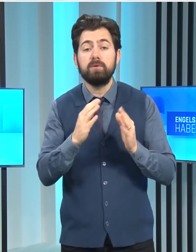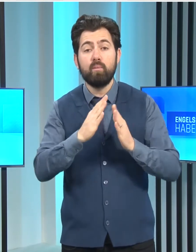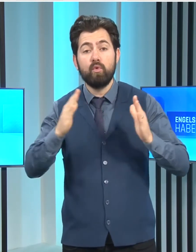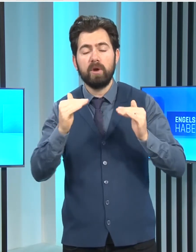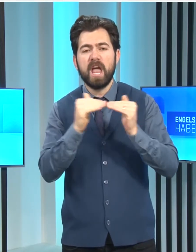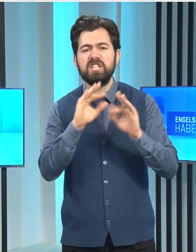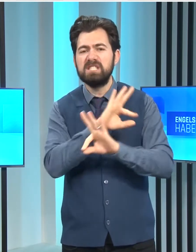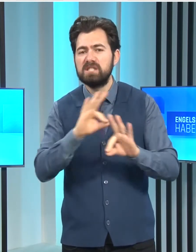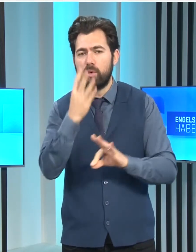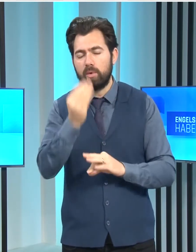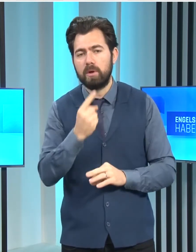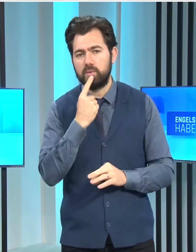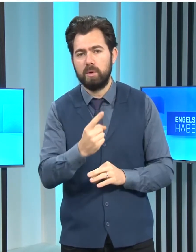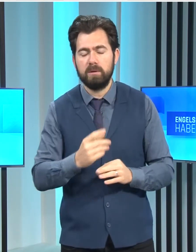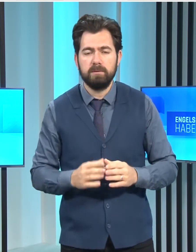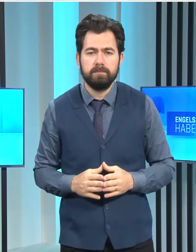olarak niteledi.